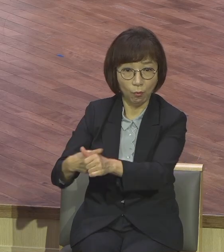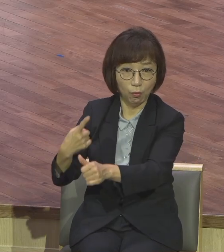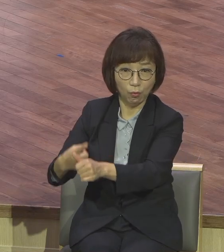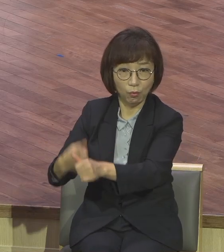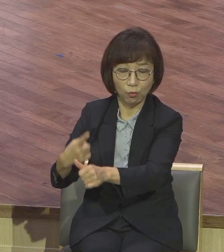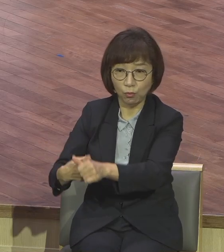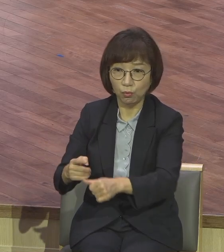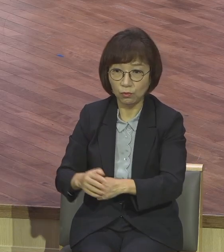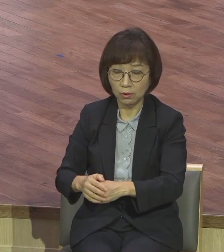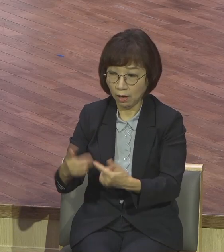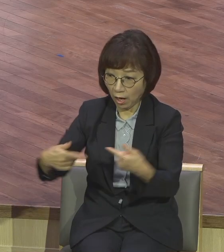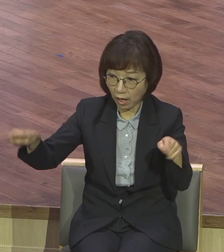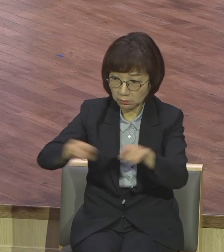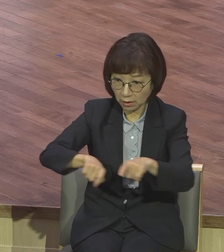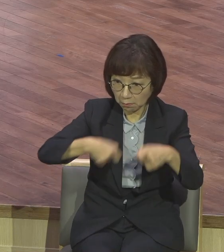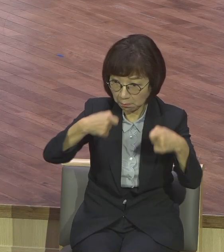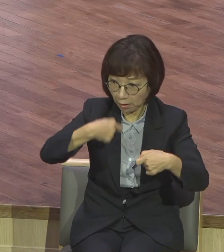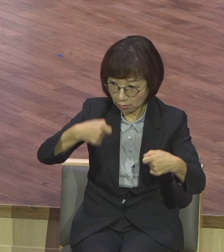그러니까